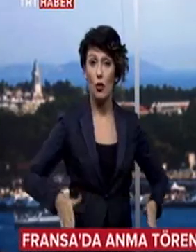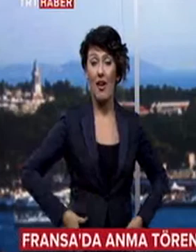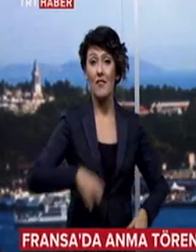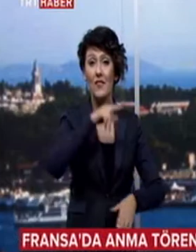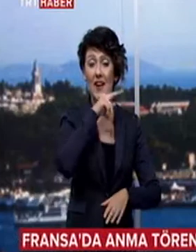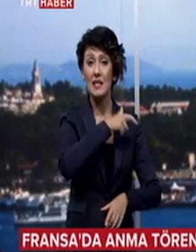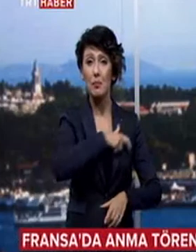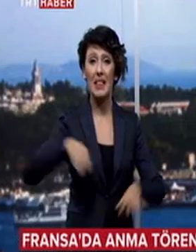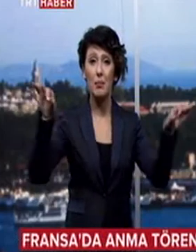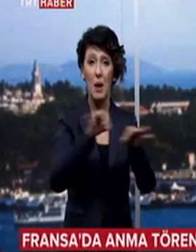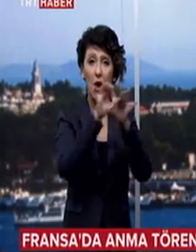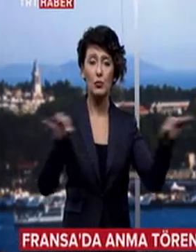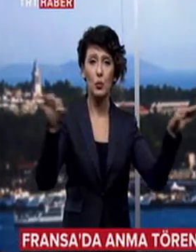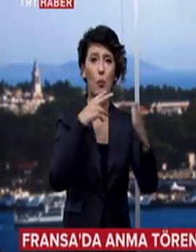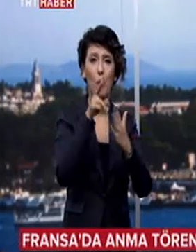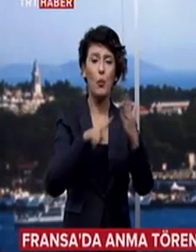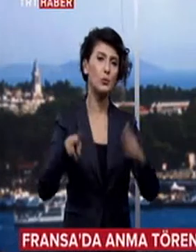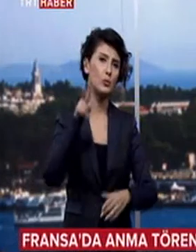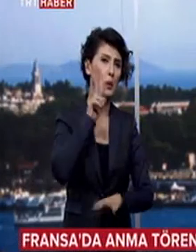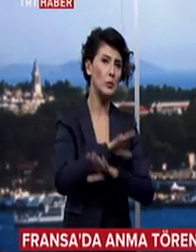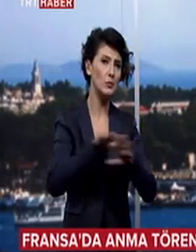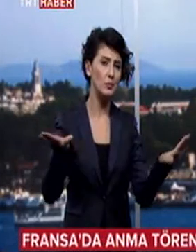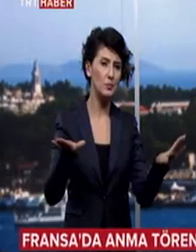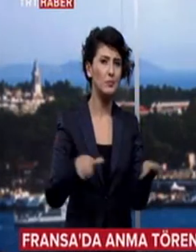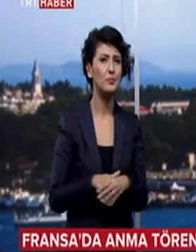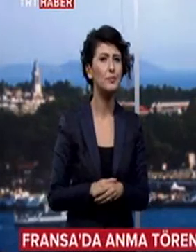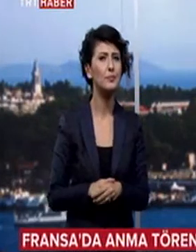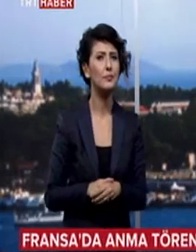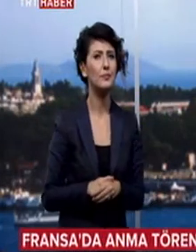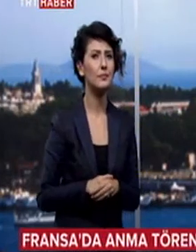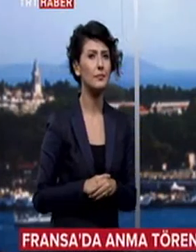Tören Fransa Milli Marşı'nın okunmasıyla sona erdi.